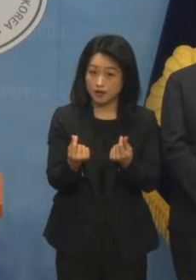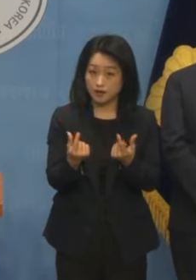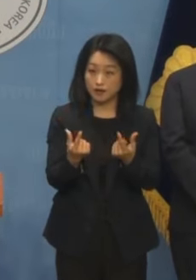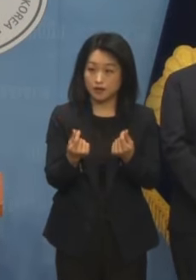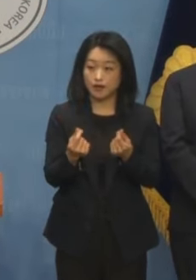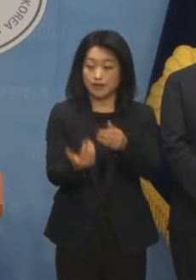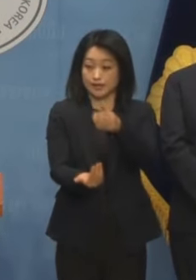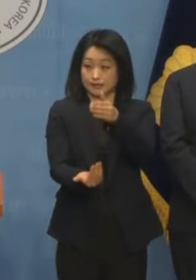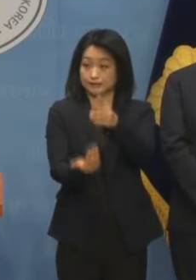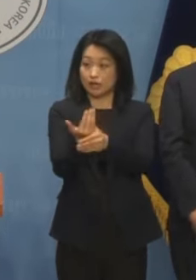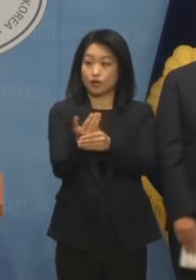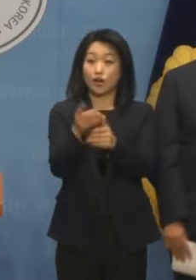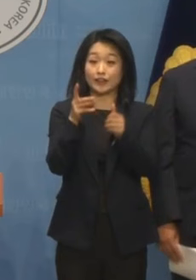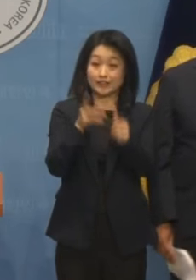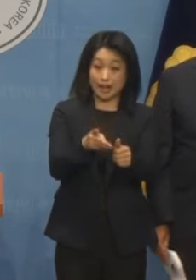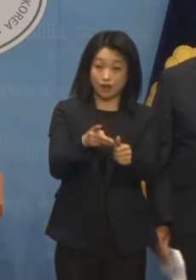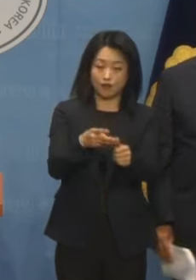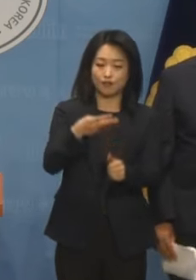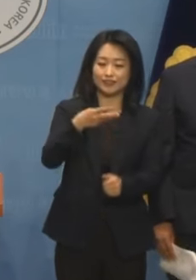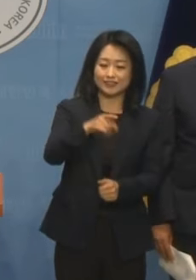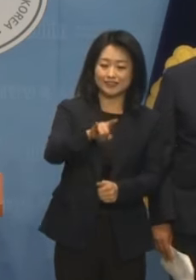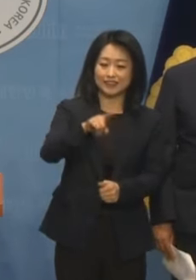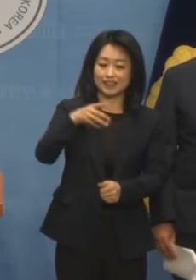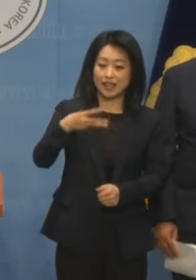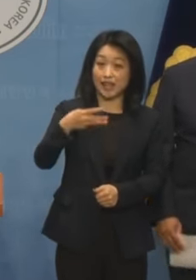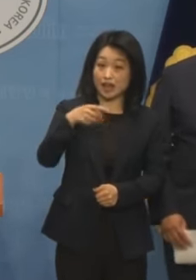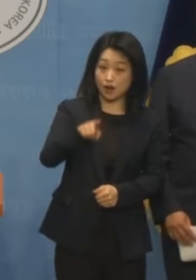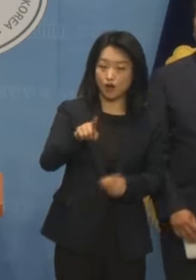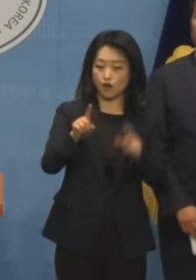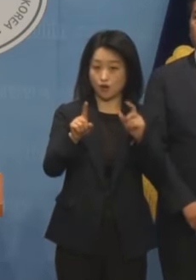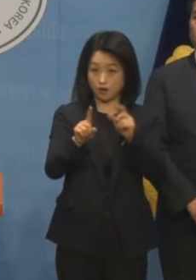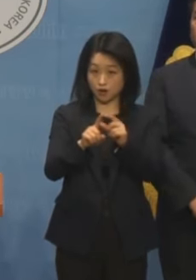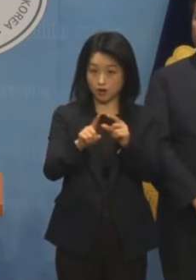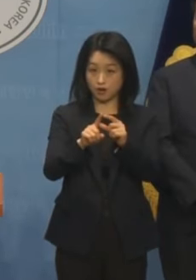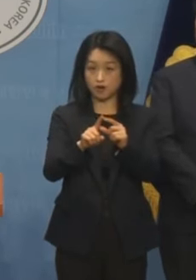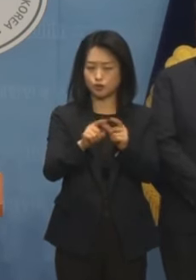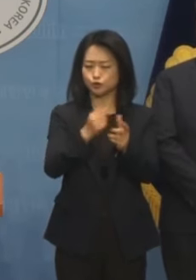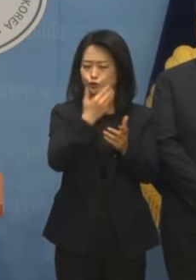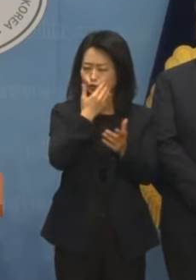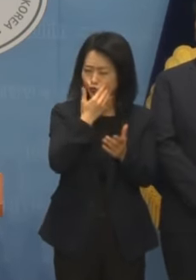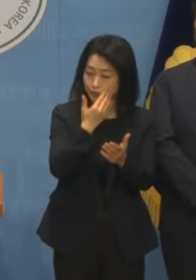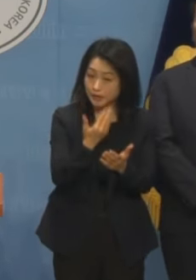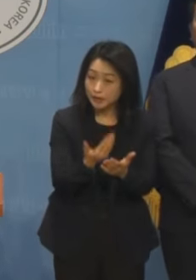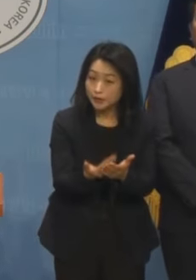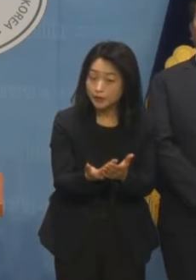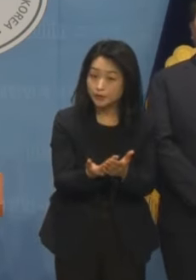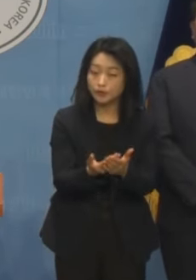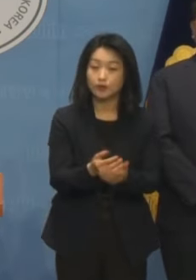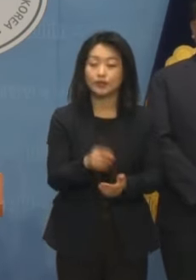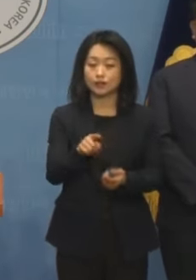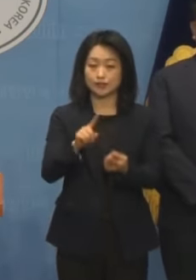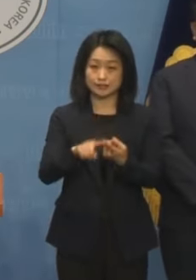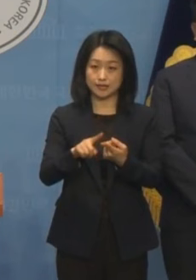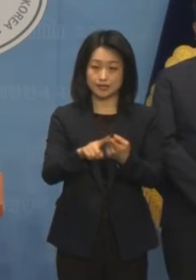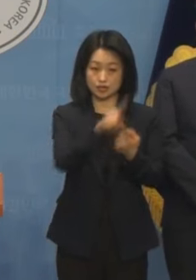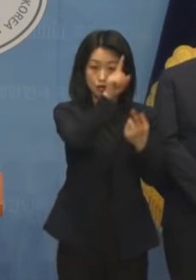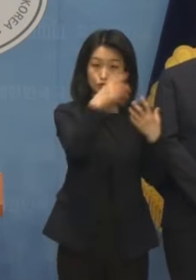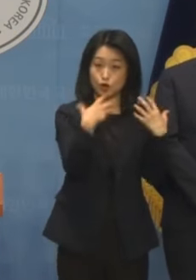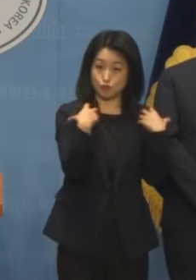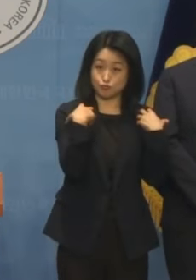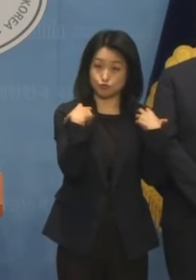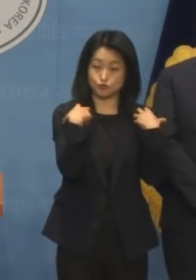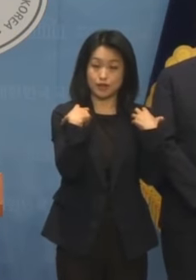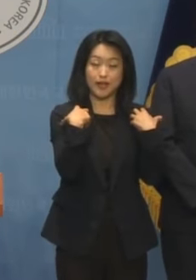말씀드렸다시피 이 사건이 테러 행위로 규명이 되냐 아니냐에 따라서 정부 당국의